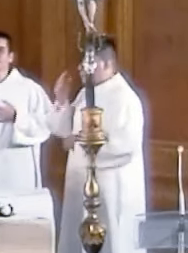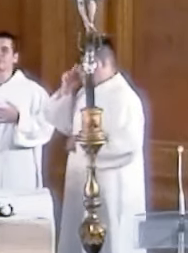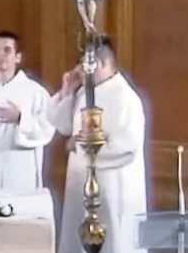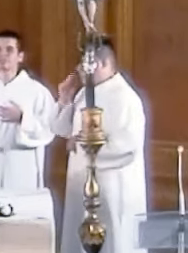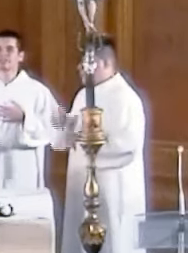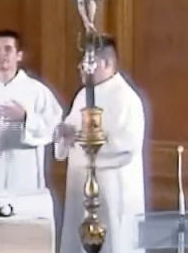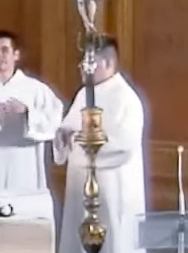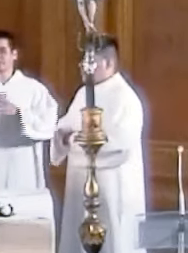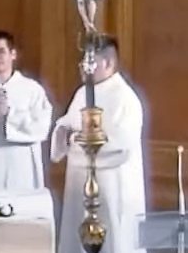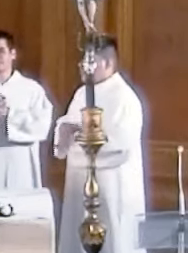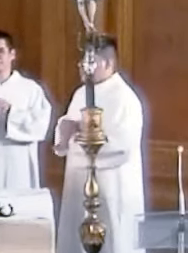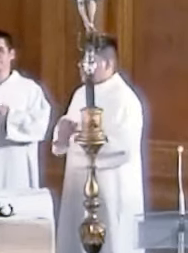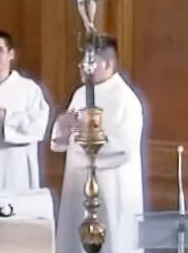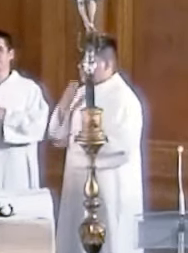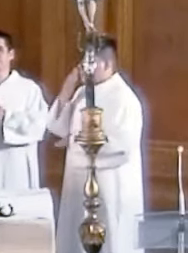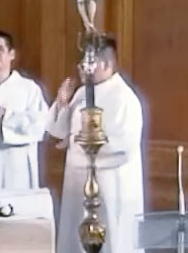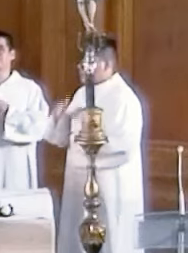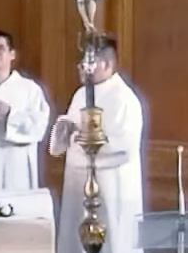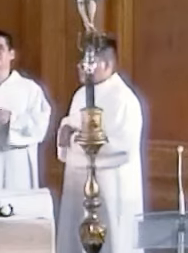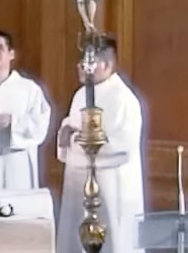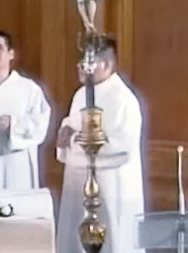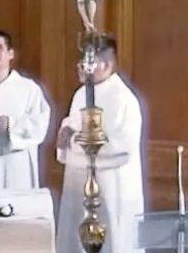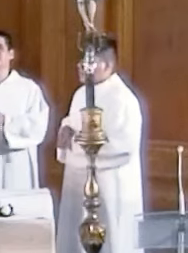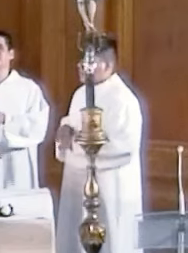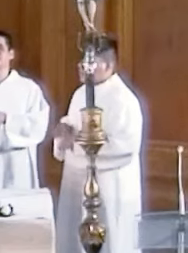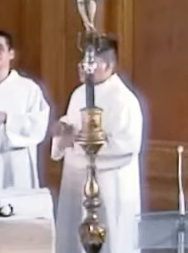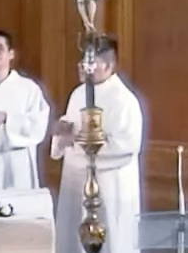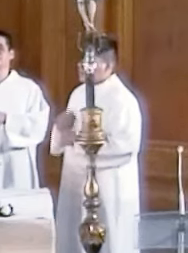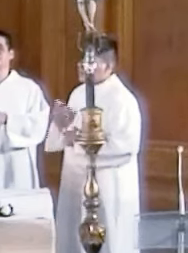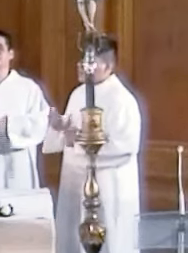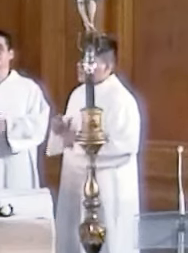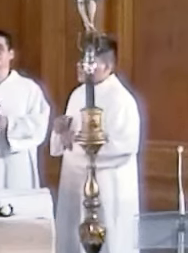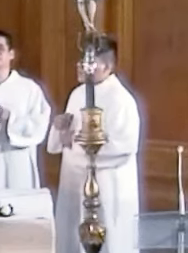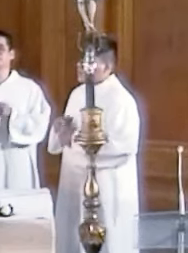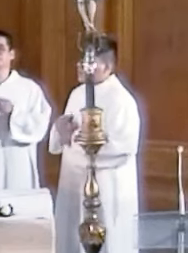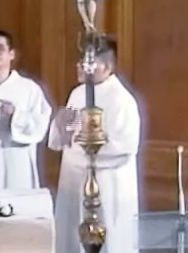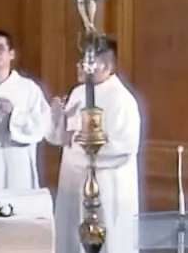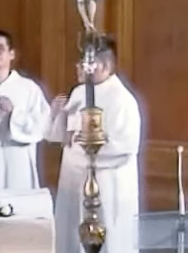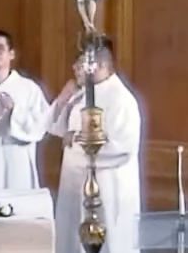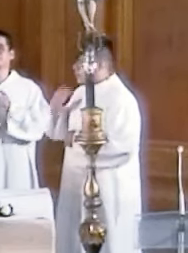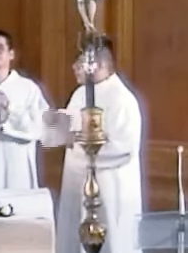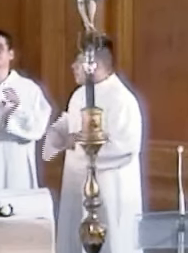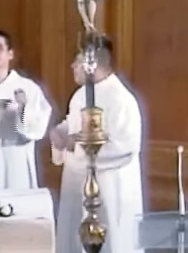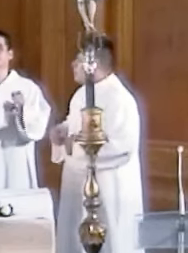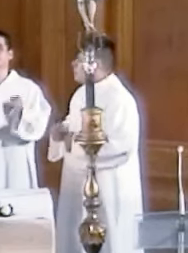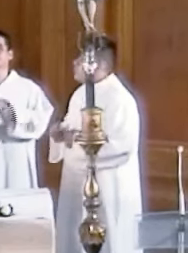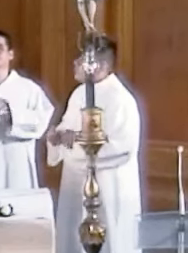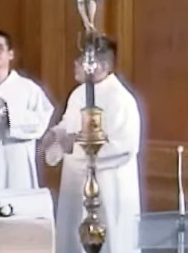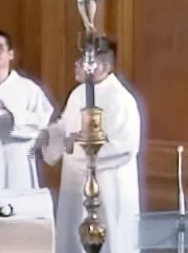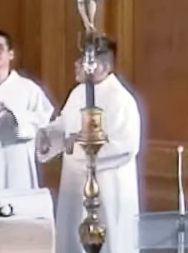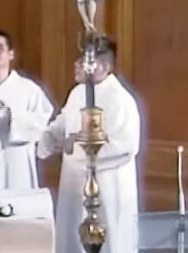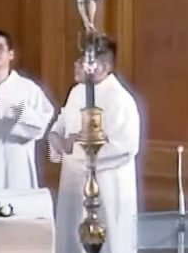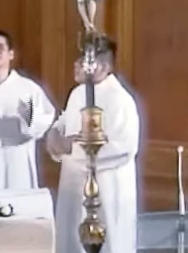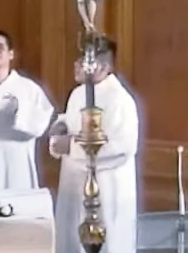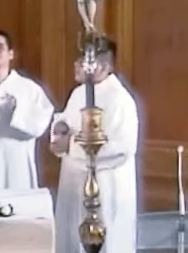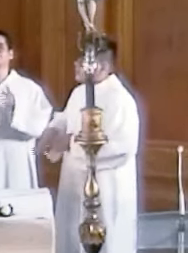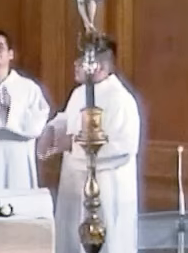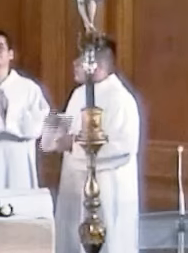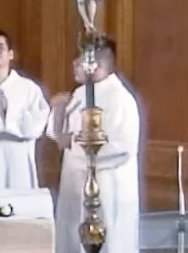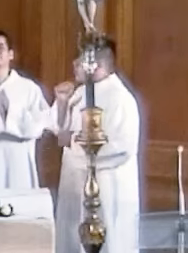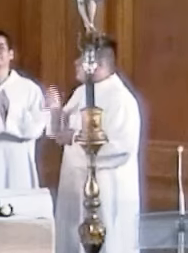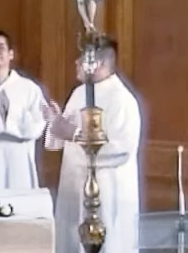pan de cada día, perdona nuestras ofensas, como también nosotros perdonamos a los que nos ofenden.